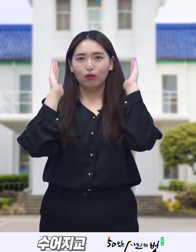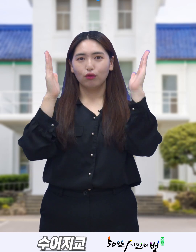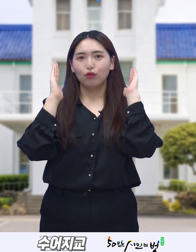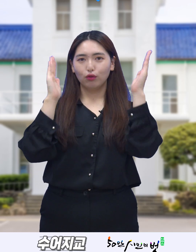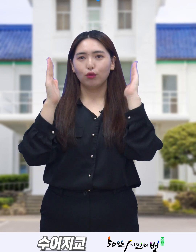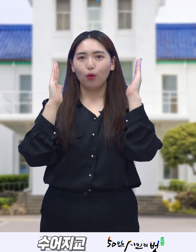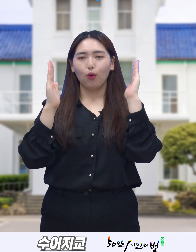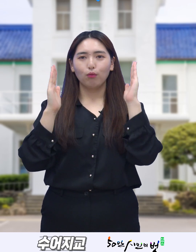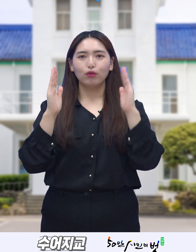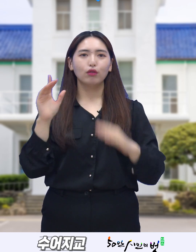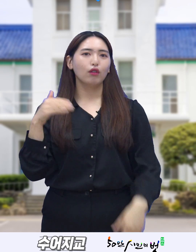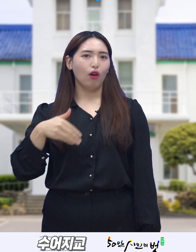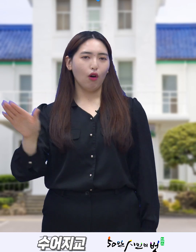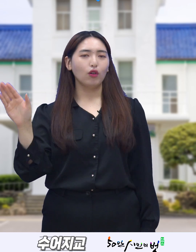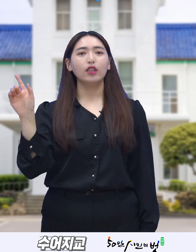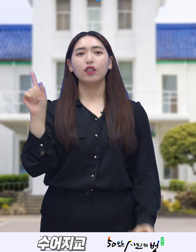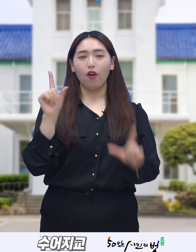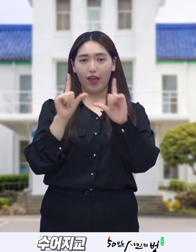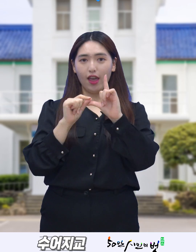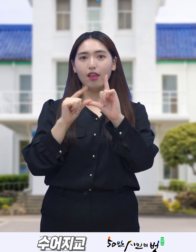넌 주로 공부 어디서 해?